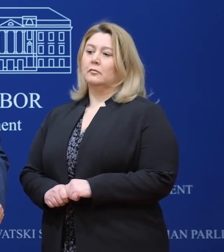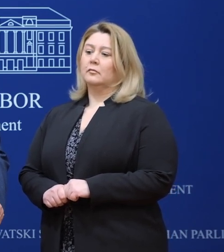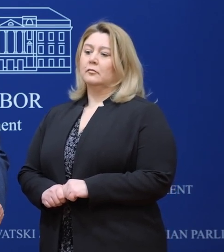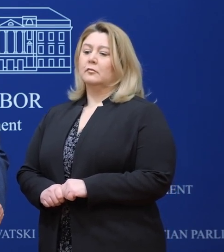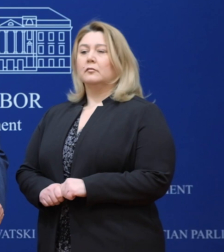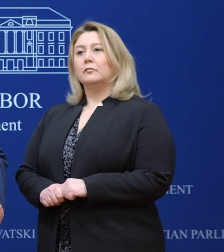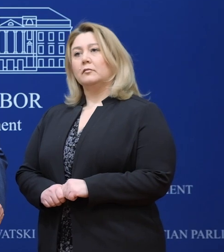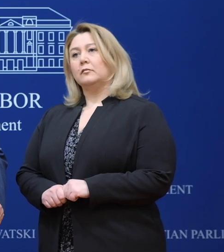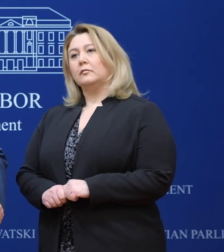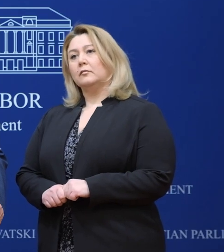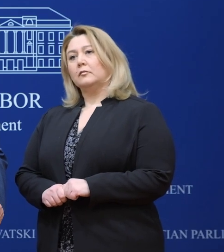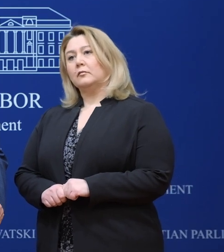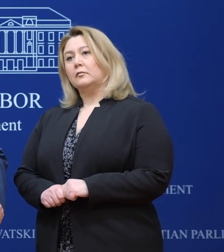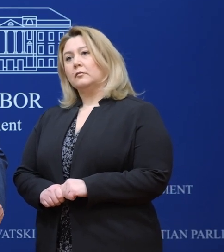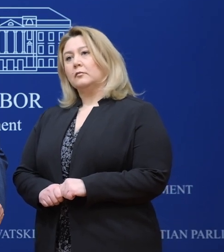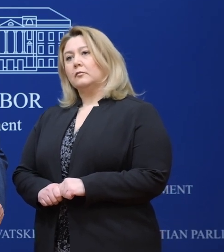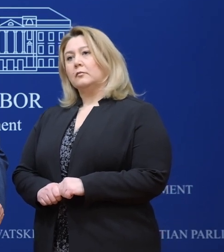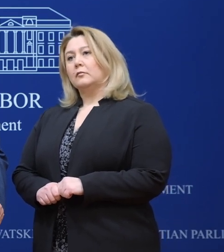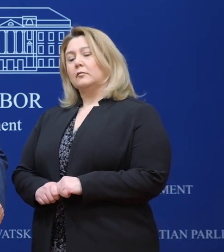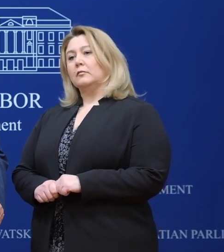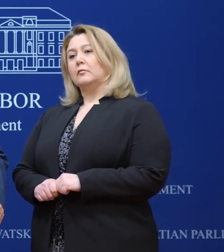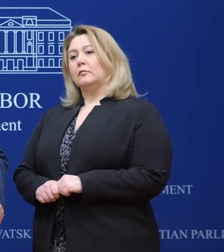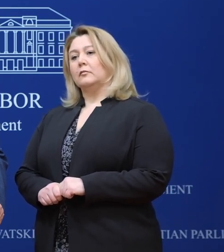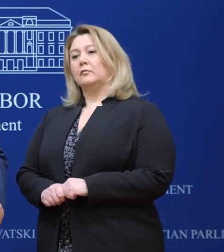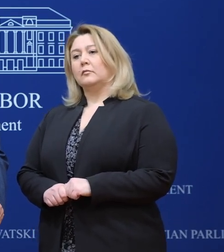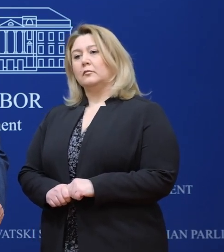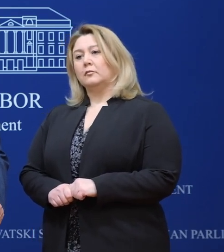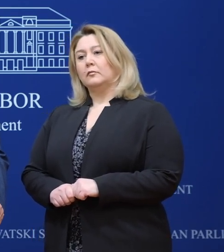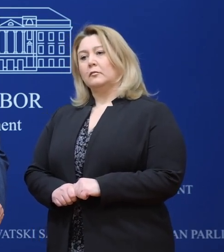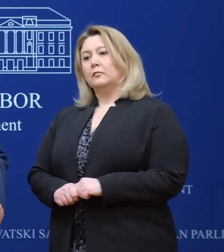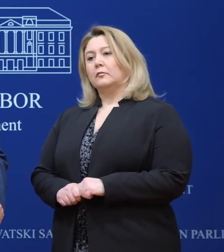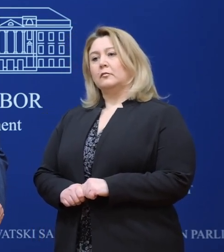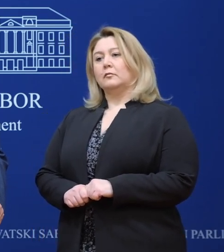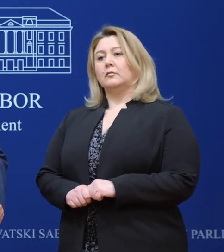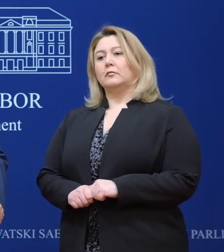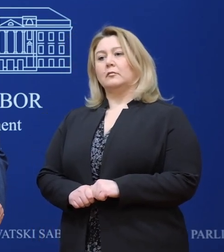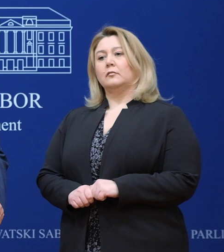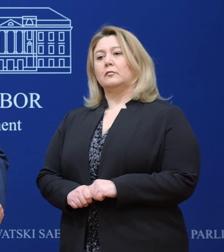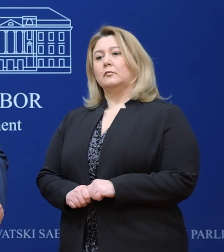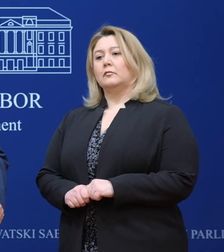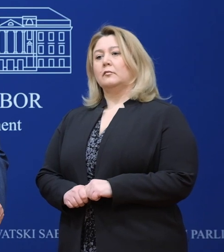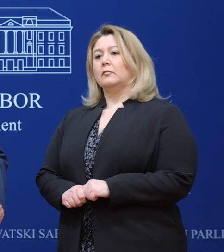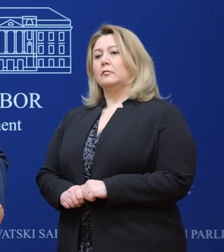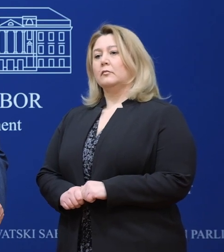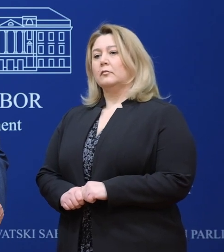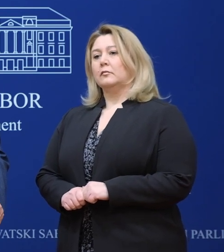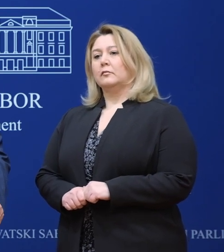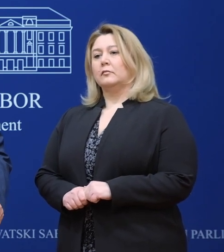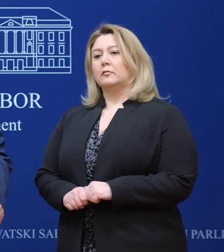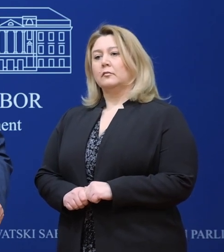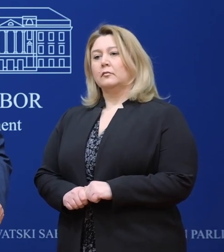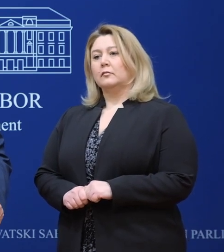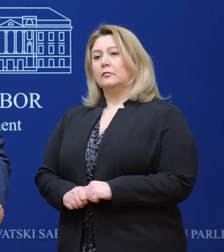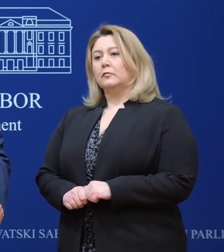to možda nije apostrofirano u većoj mjeri i što se o tome premalo govori, mi se čini da smo se već navikli da